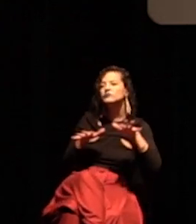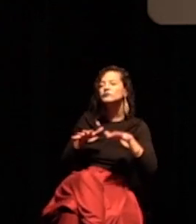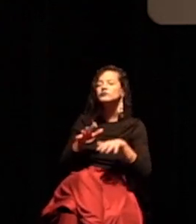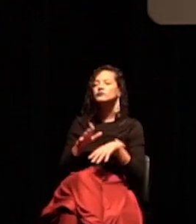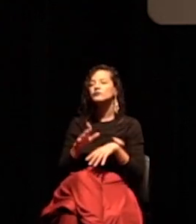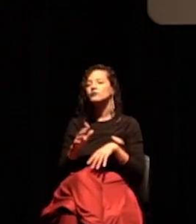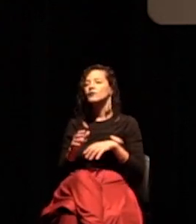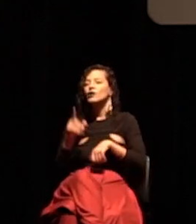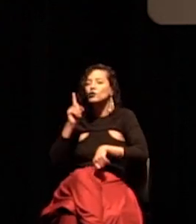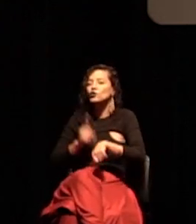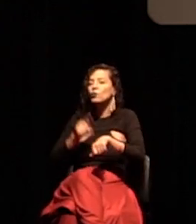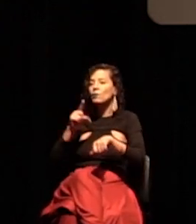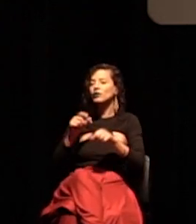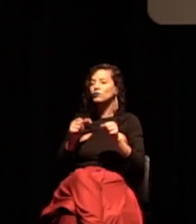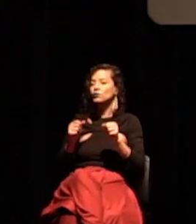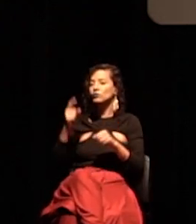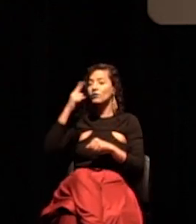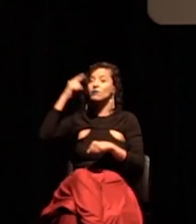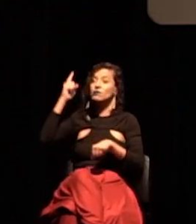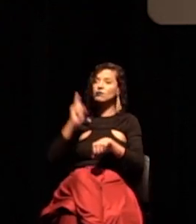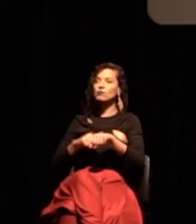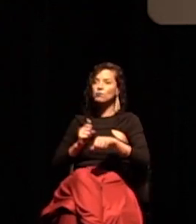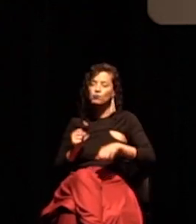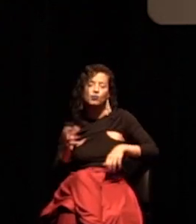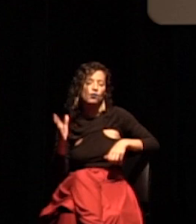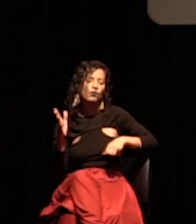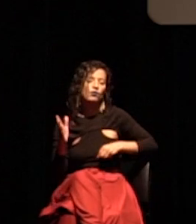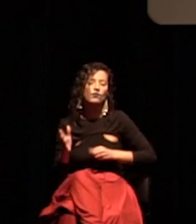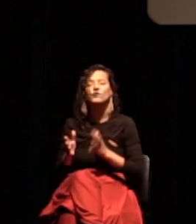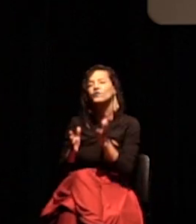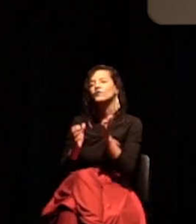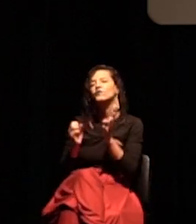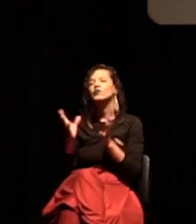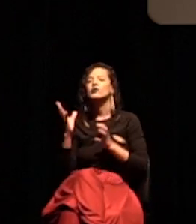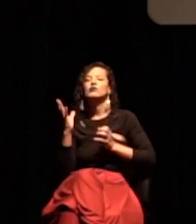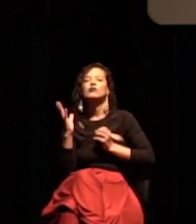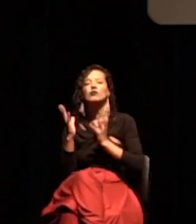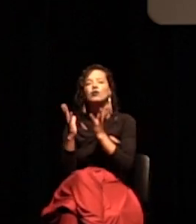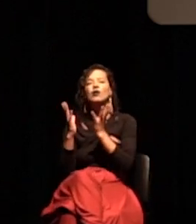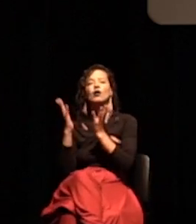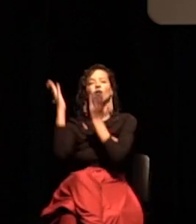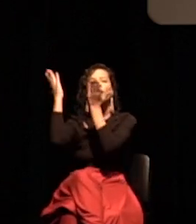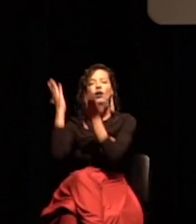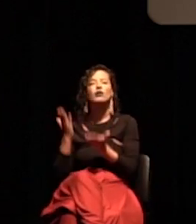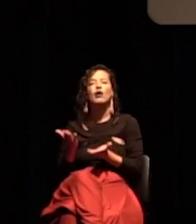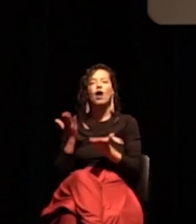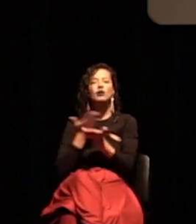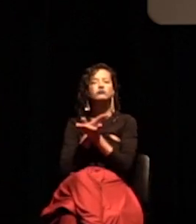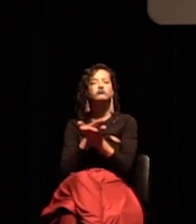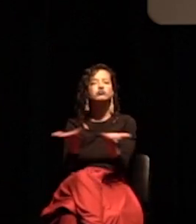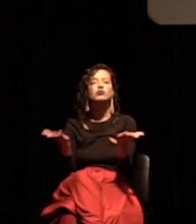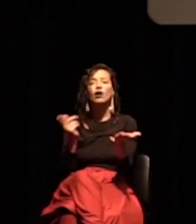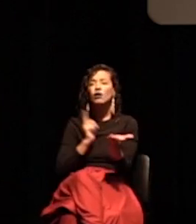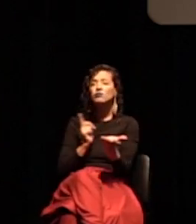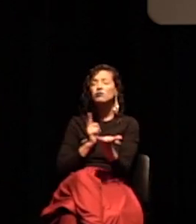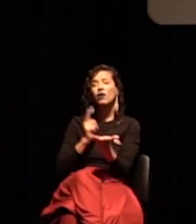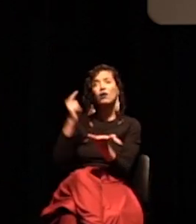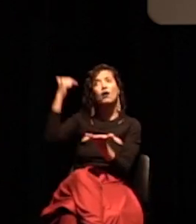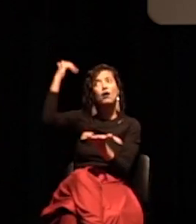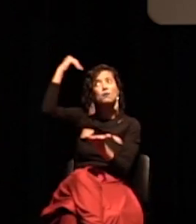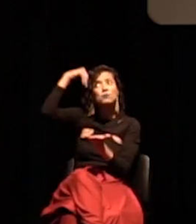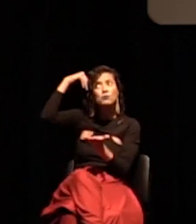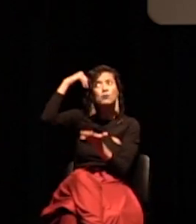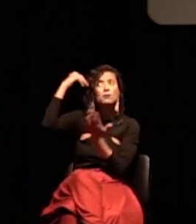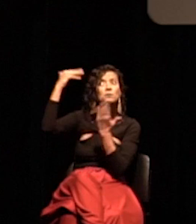no improviso, você traz à tona, né, uma multiplicidade de campos psíquicos